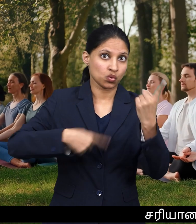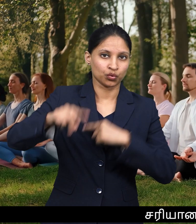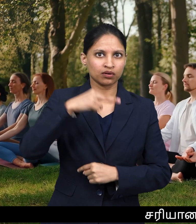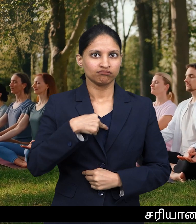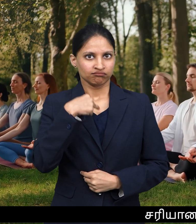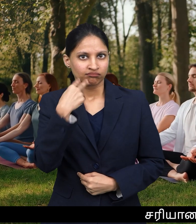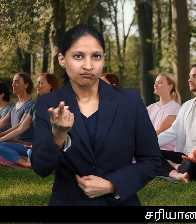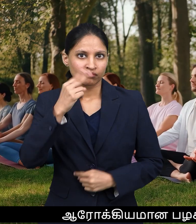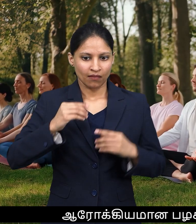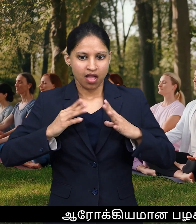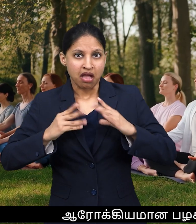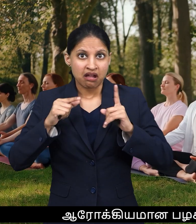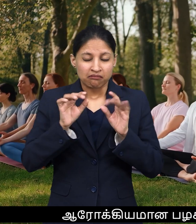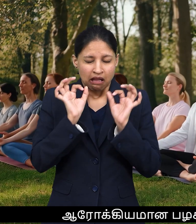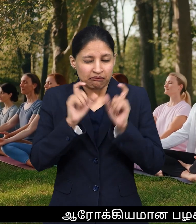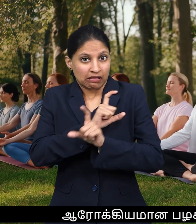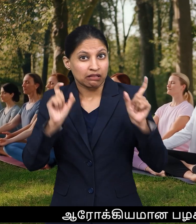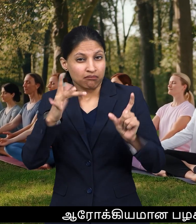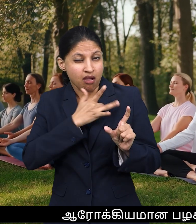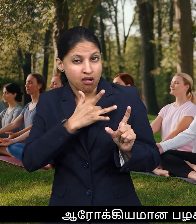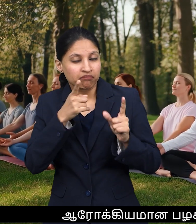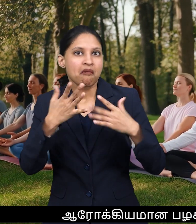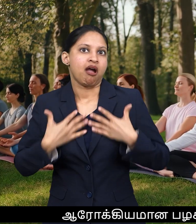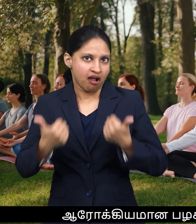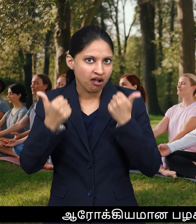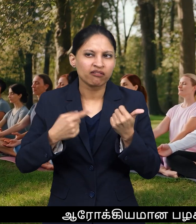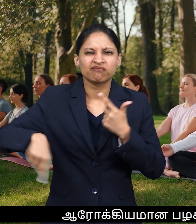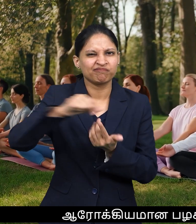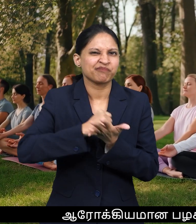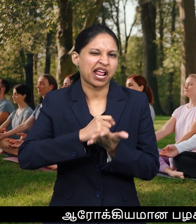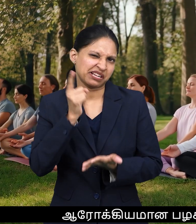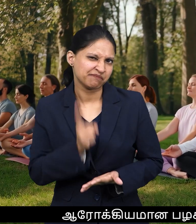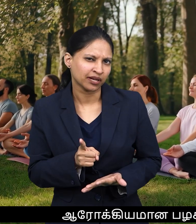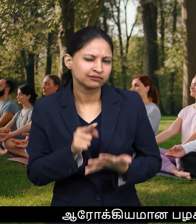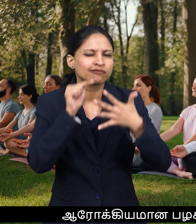சரியான சுவாசத்திற்கு நாம் ஆரோக்கியமான பழக்கங்களை பின்பற்ற வேண்டும்.